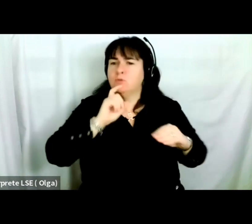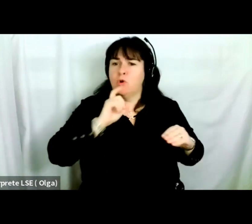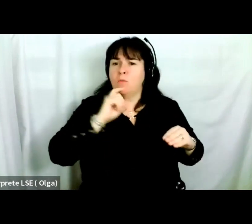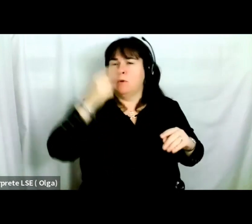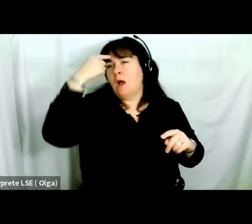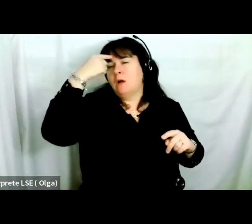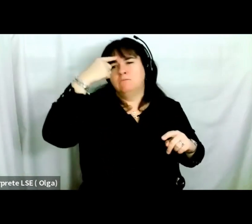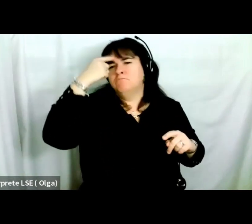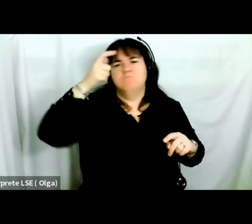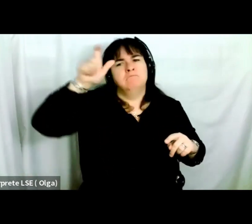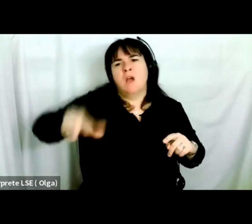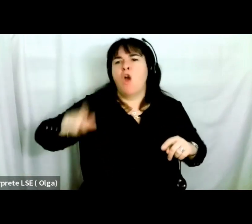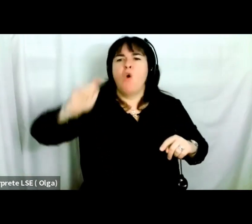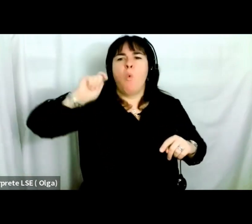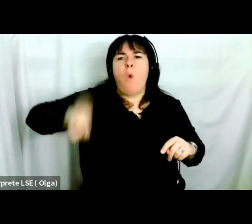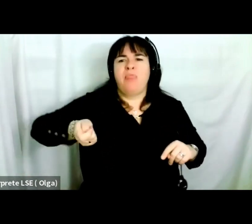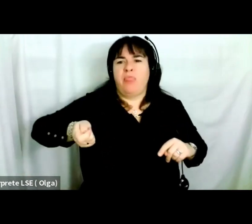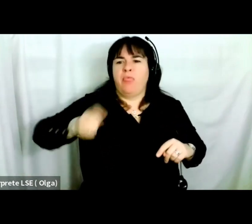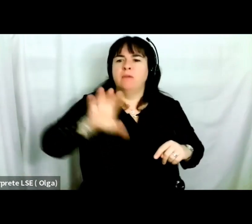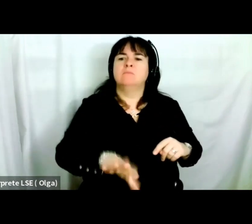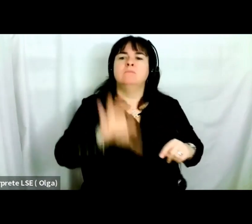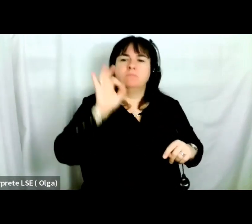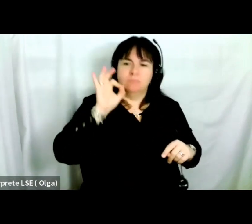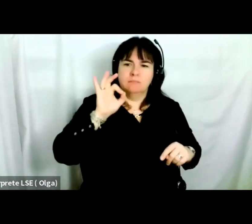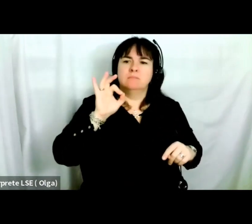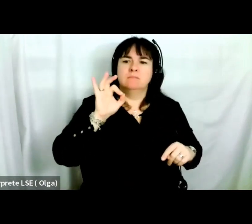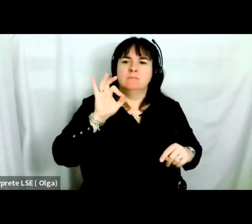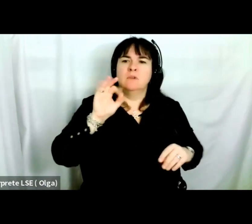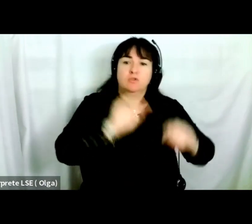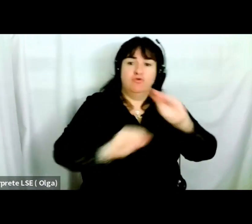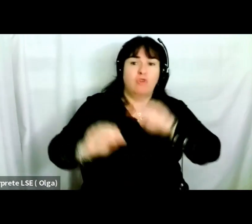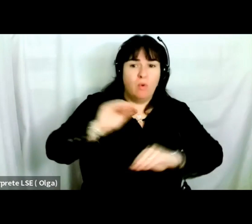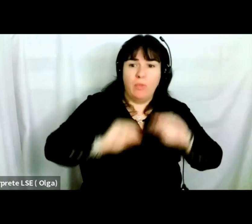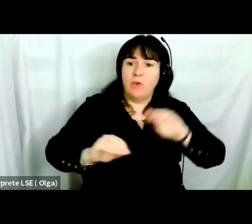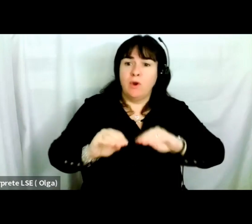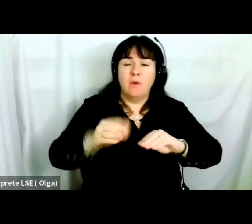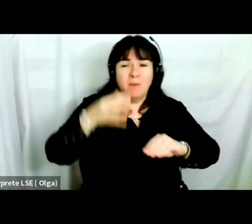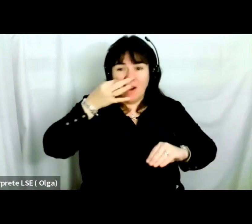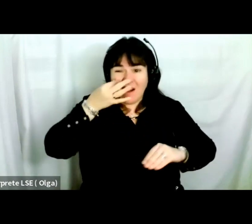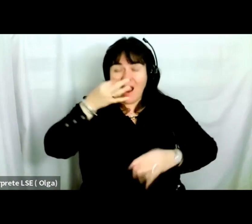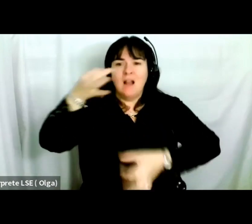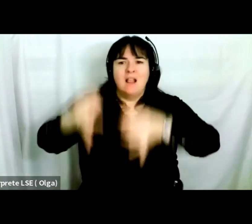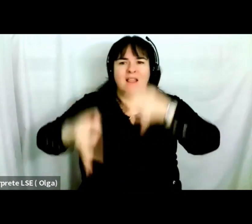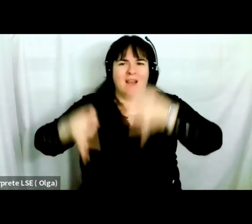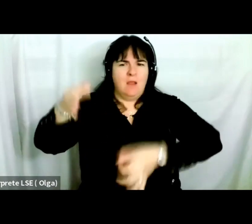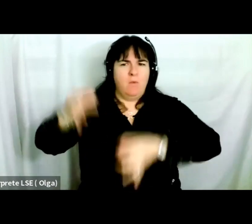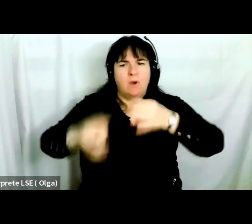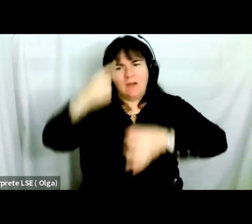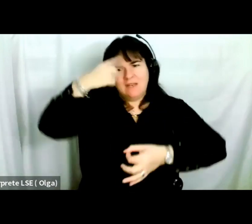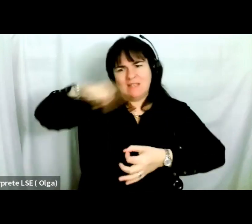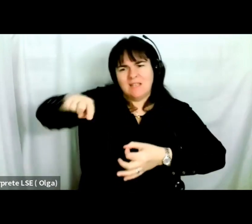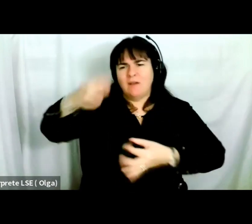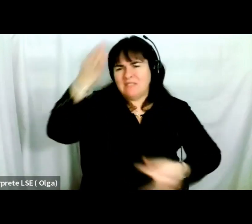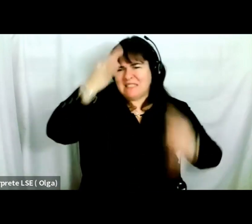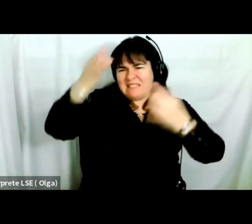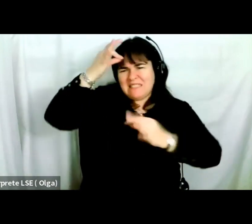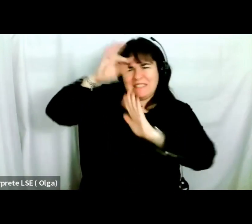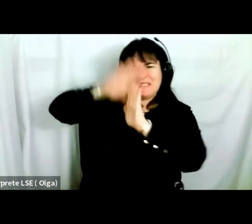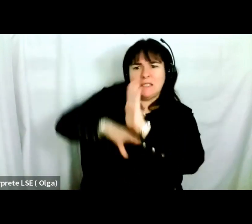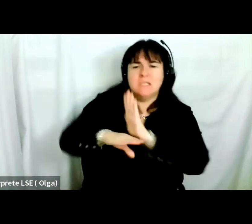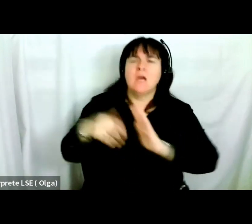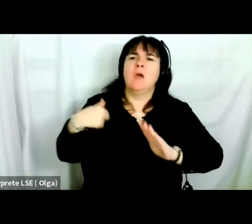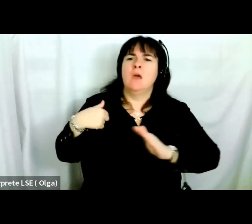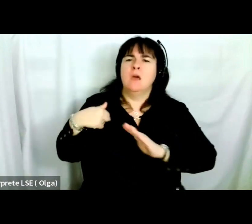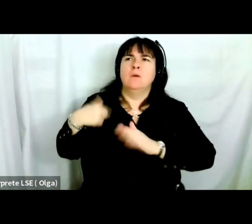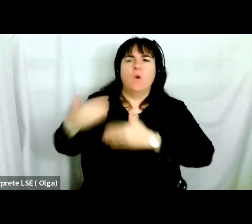que decide esa solución, pero los tribunales son muy rígidos, tienen unos procesos complejos,